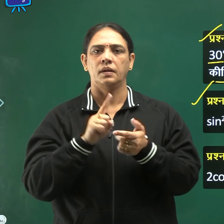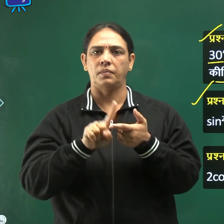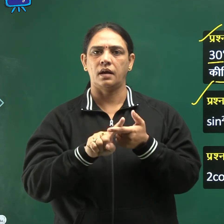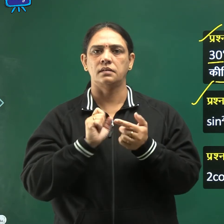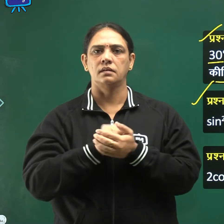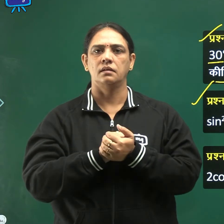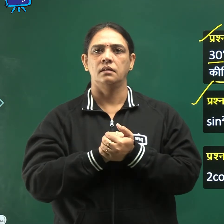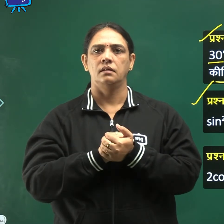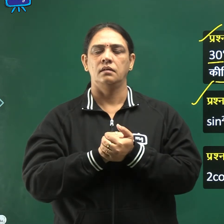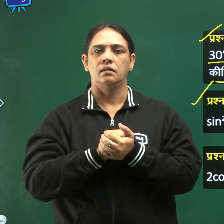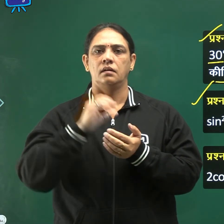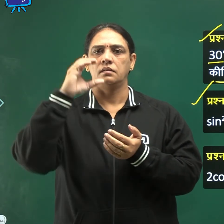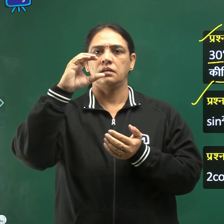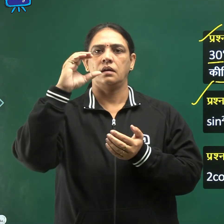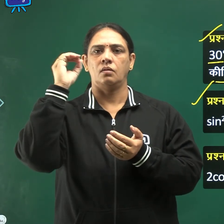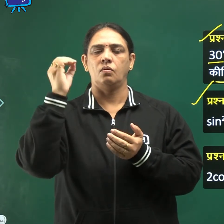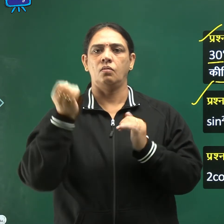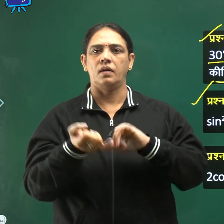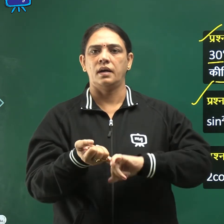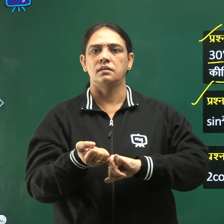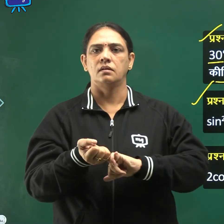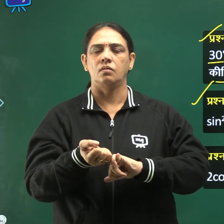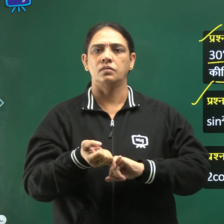प्लस कॉस स्क्वायर